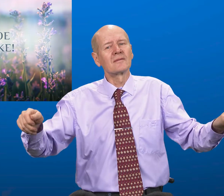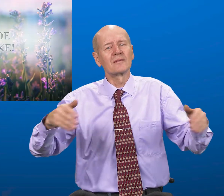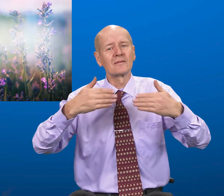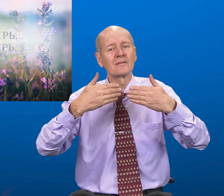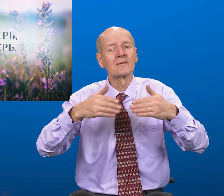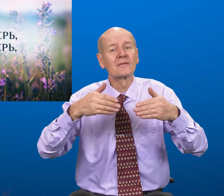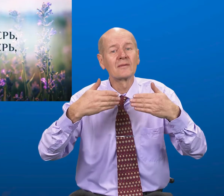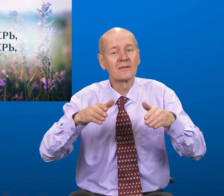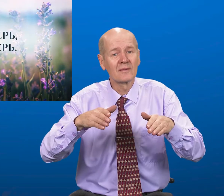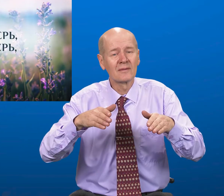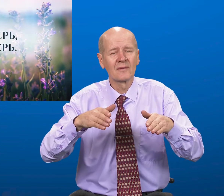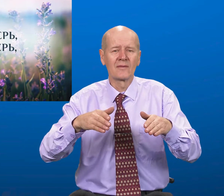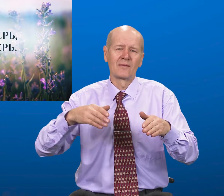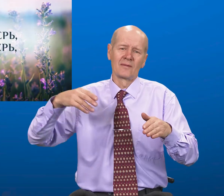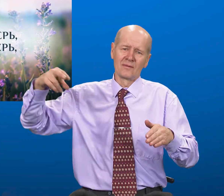Боже,